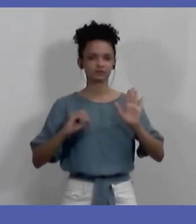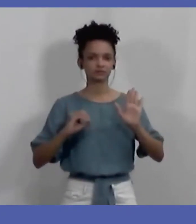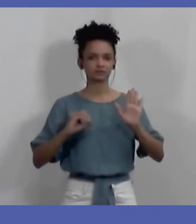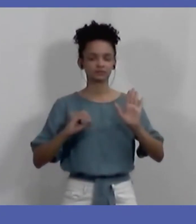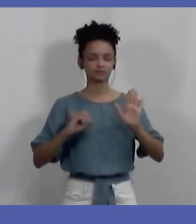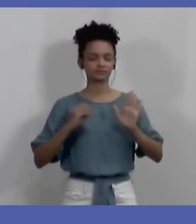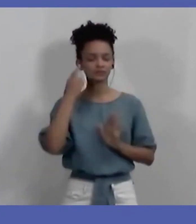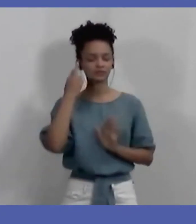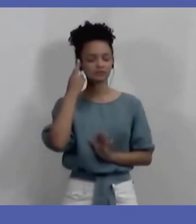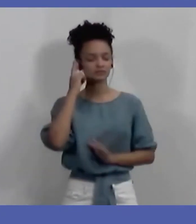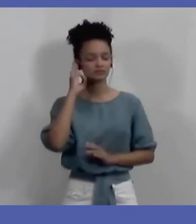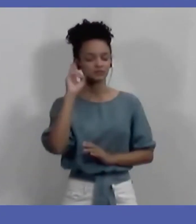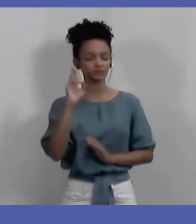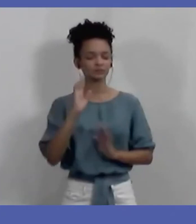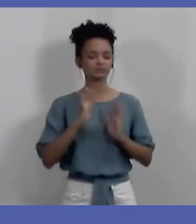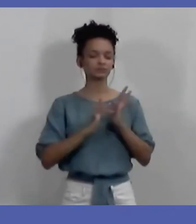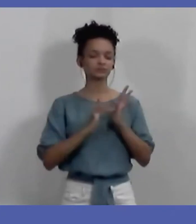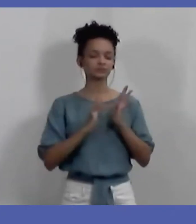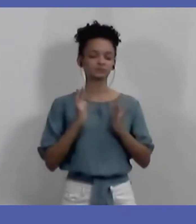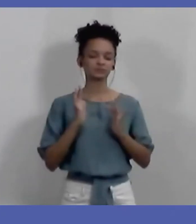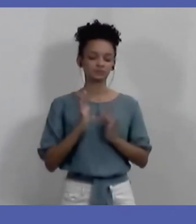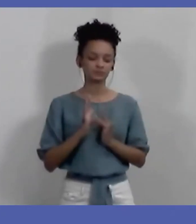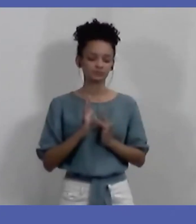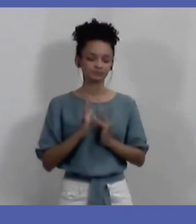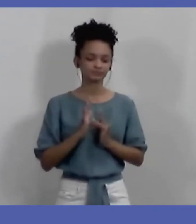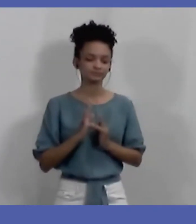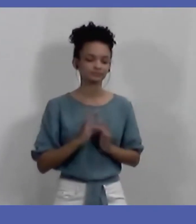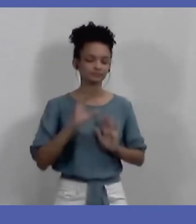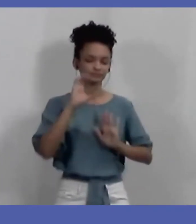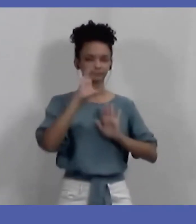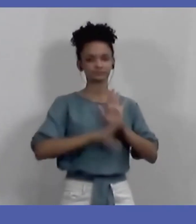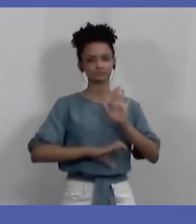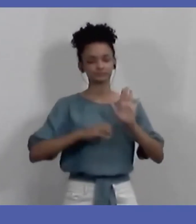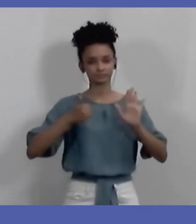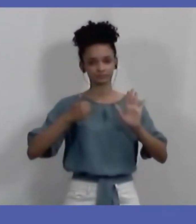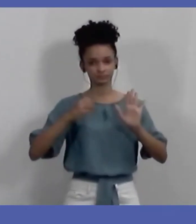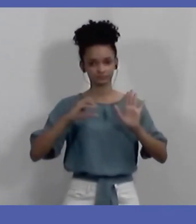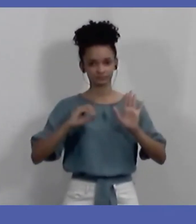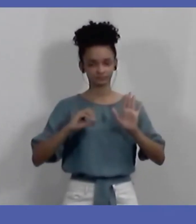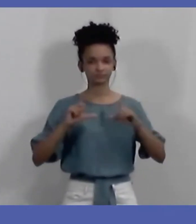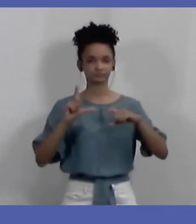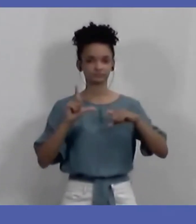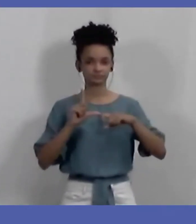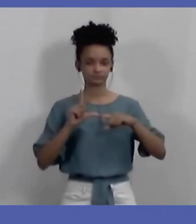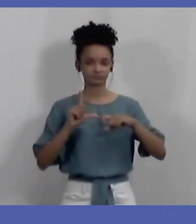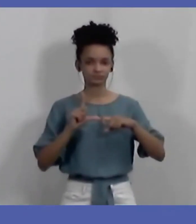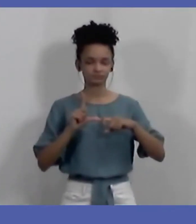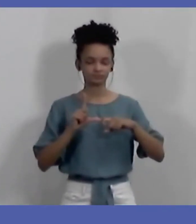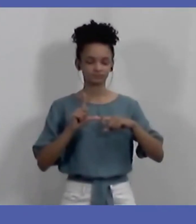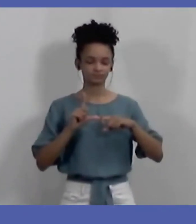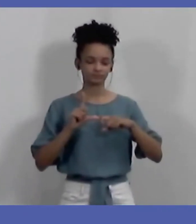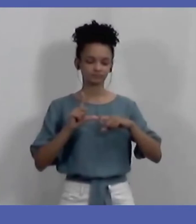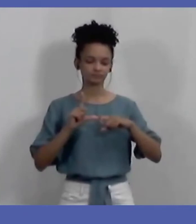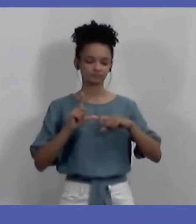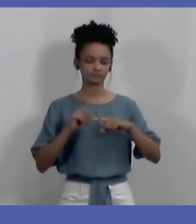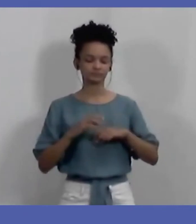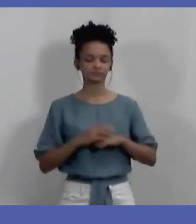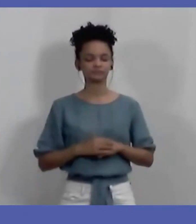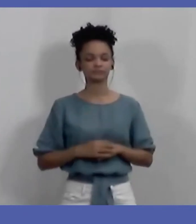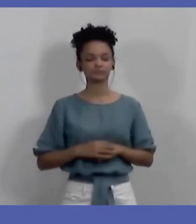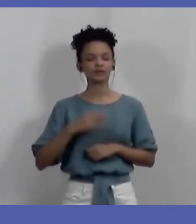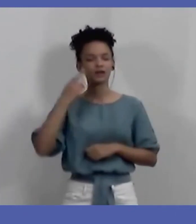Oh Senhor Jesus, capítulo 10 de Lucas, o Senhor então envia